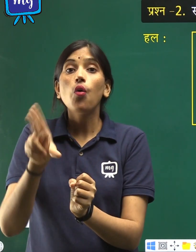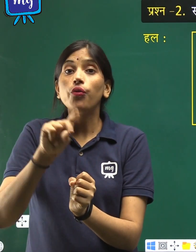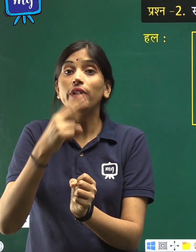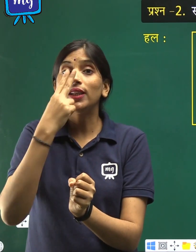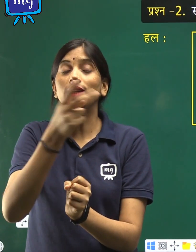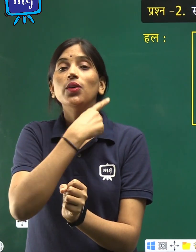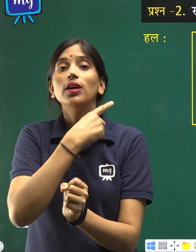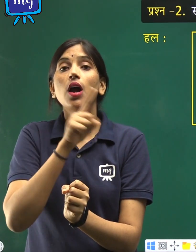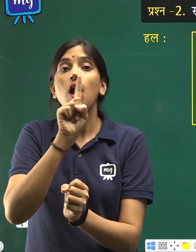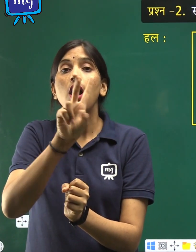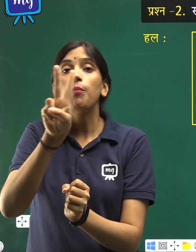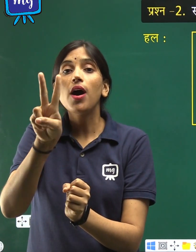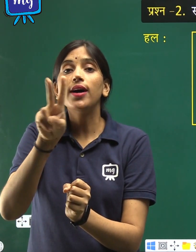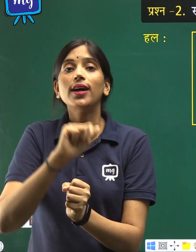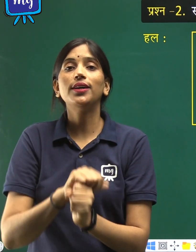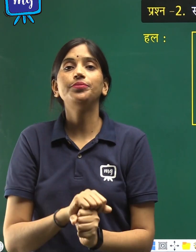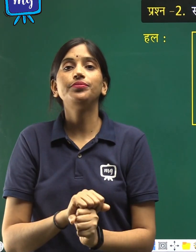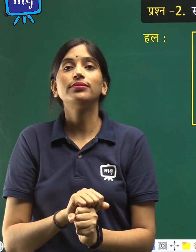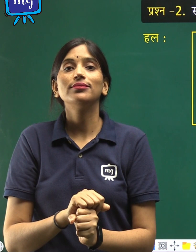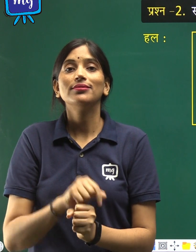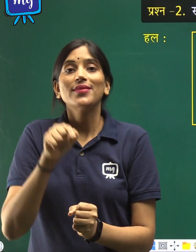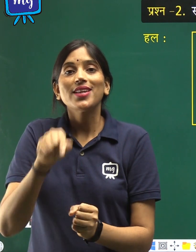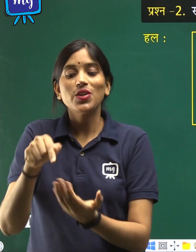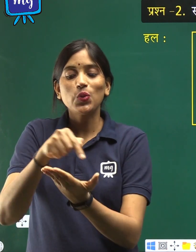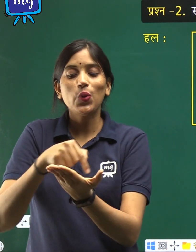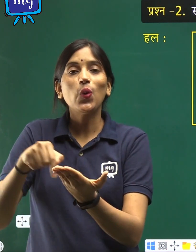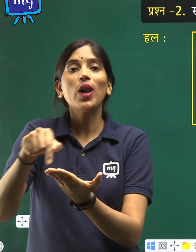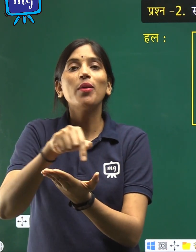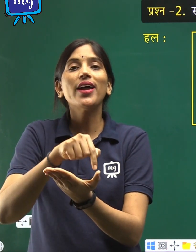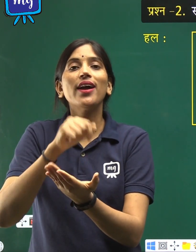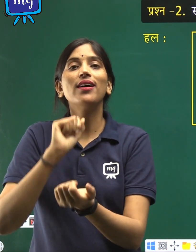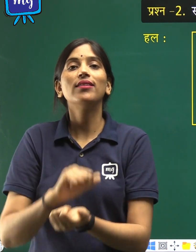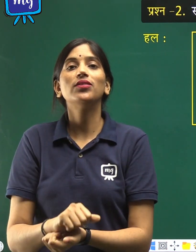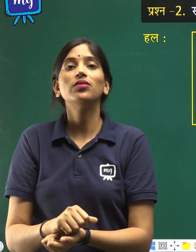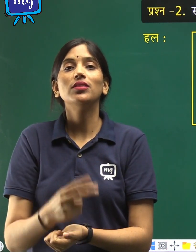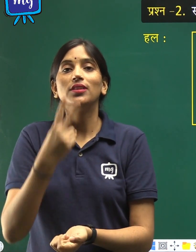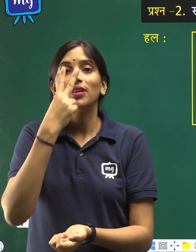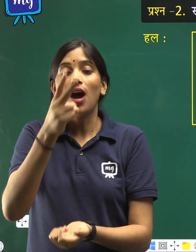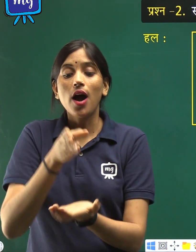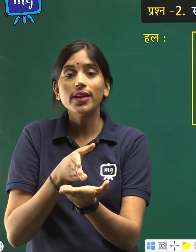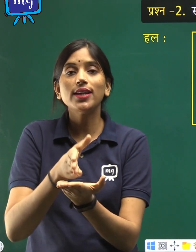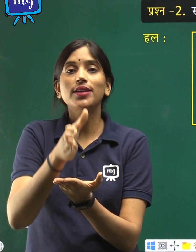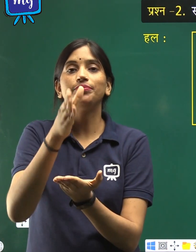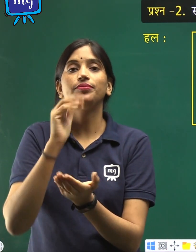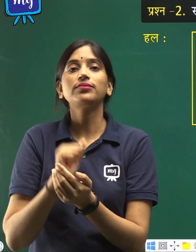देखो 12, इसको गोला बनाया। देखो आगे